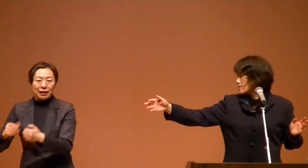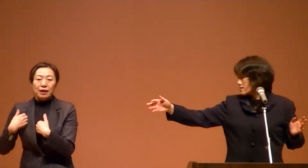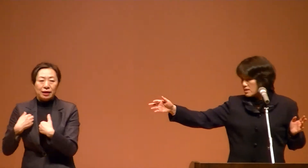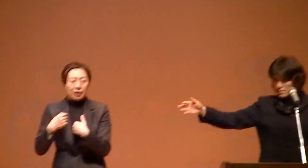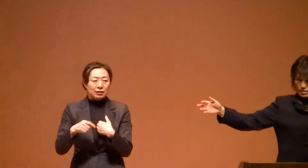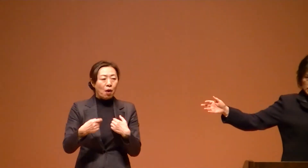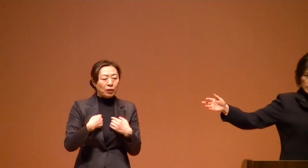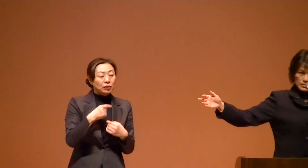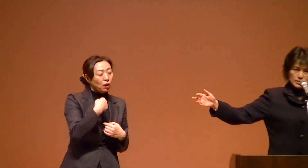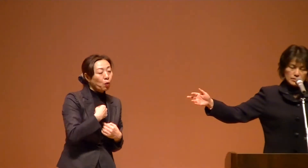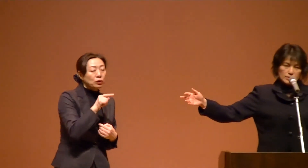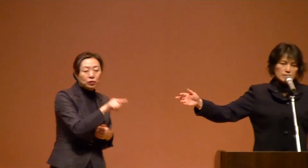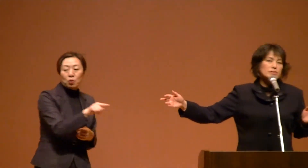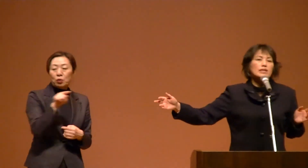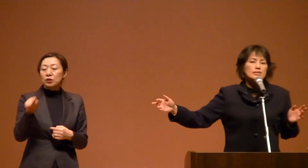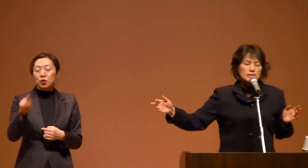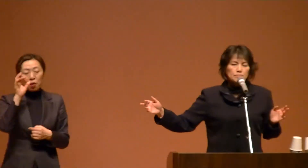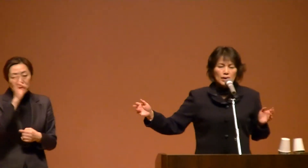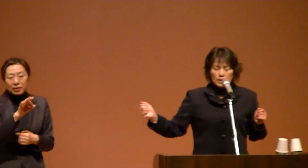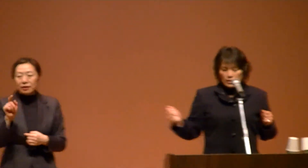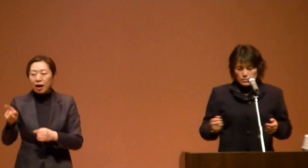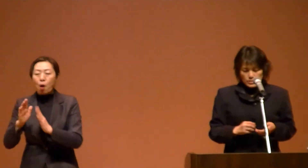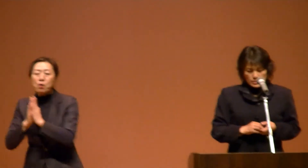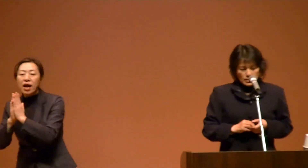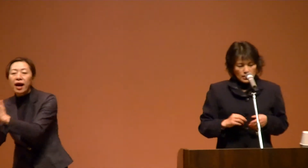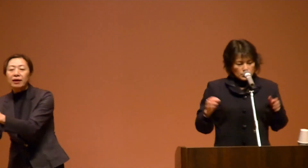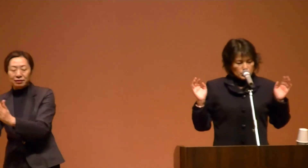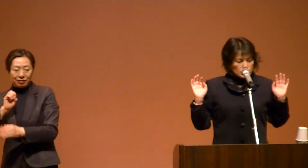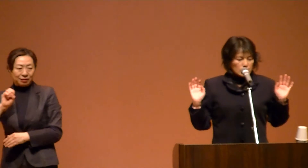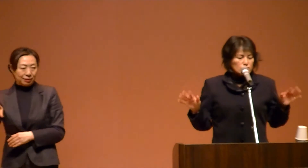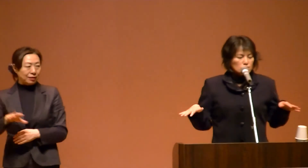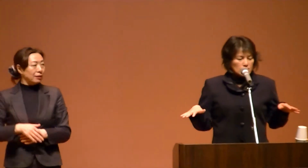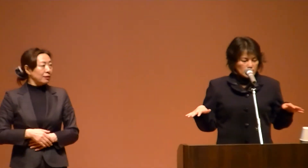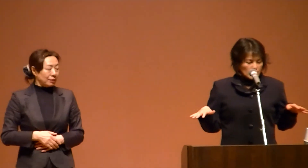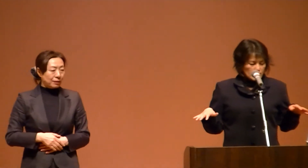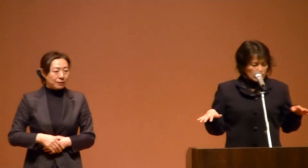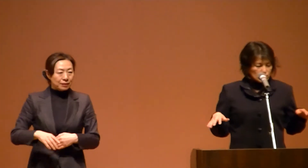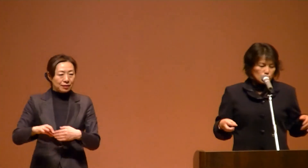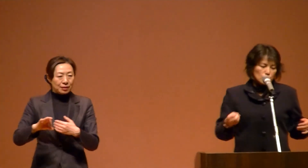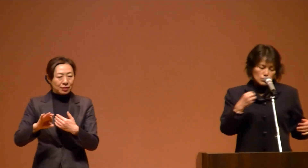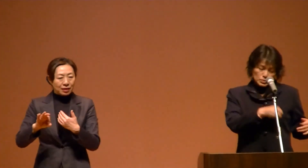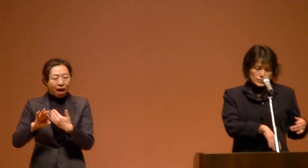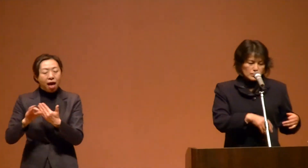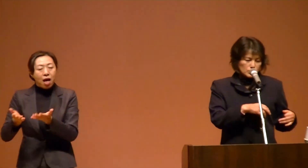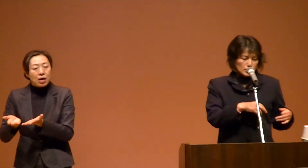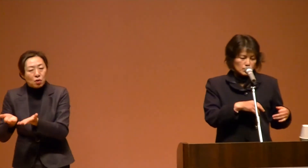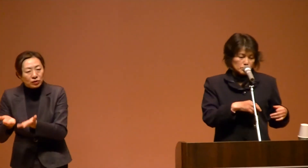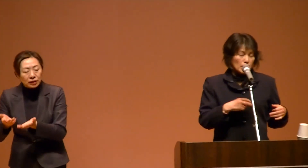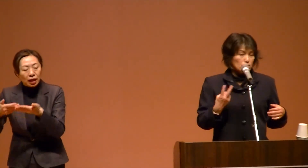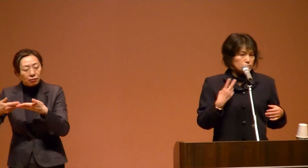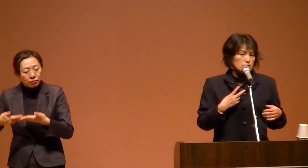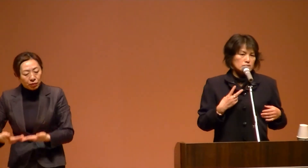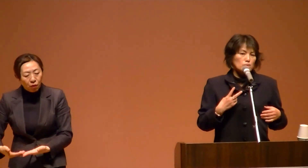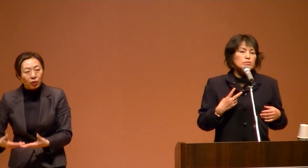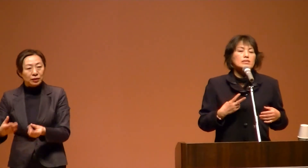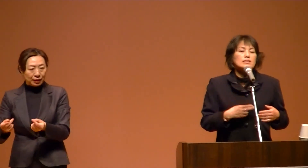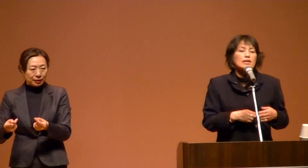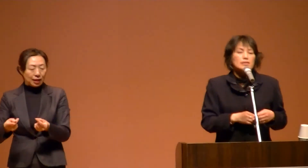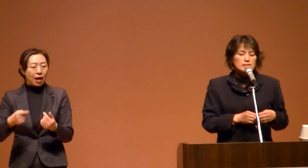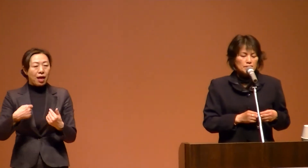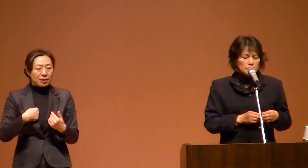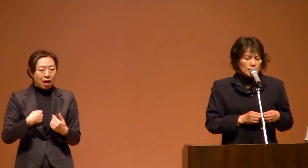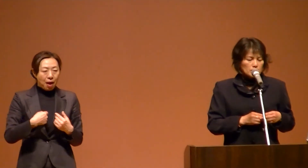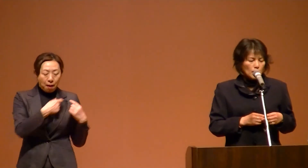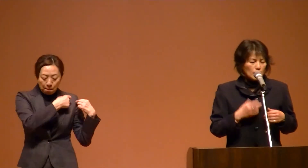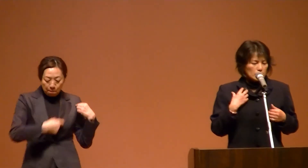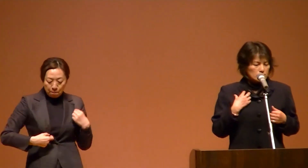るからやりなさいって言ってたんですね。そして両親が収まって、私そのポシェットにパンを2つ持ってきてた